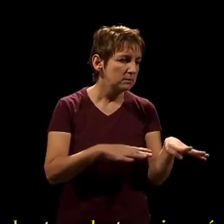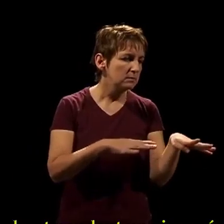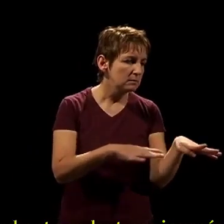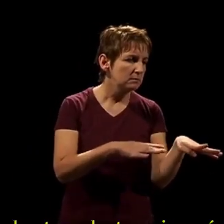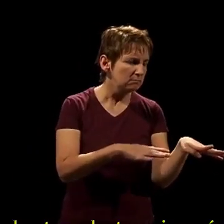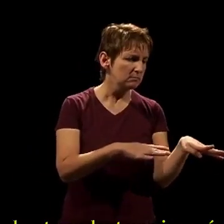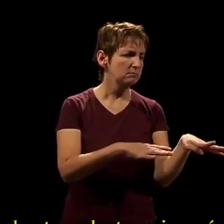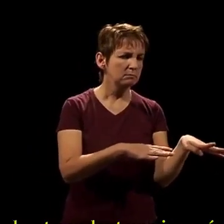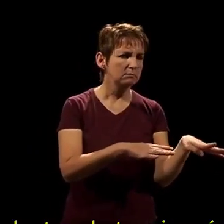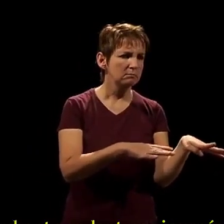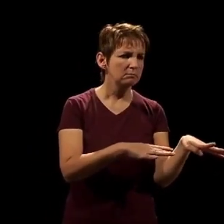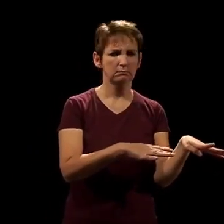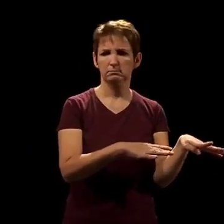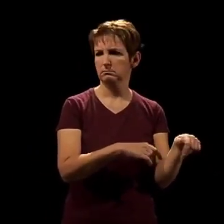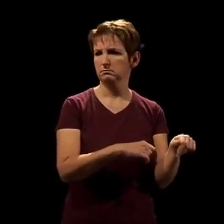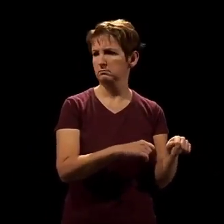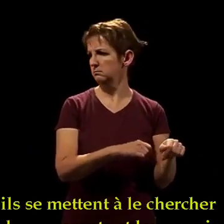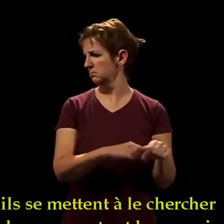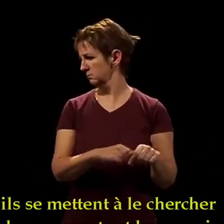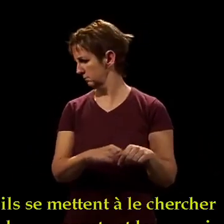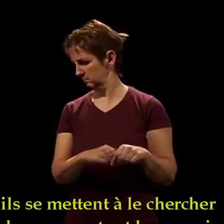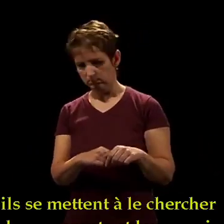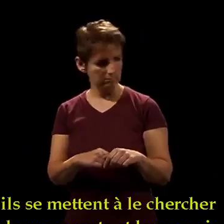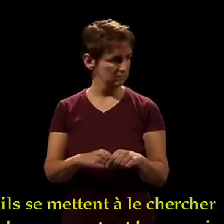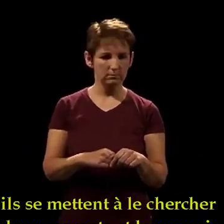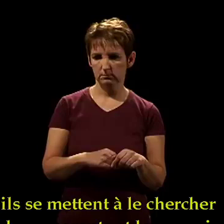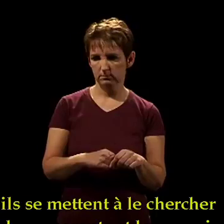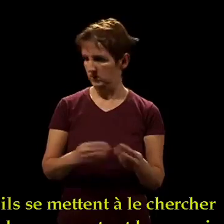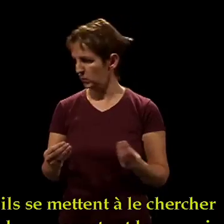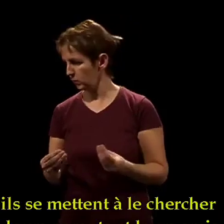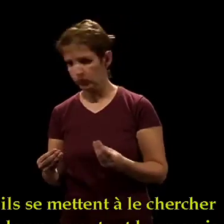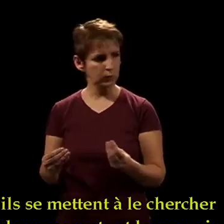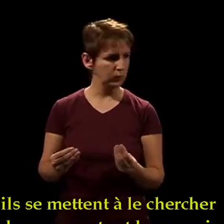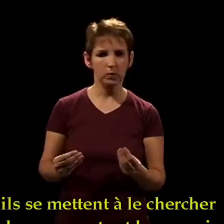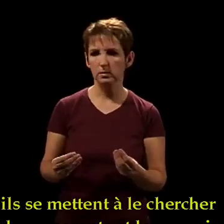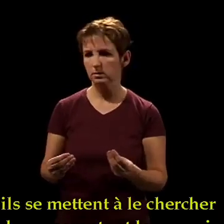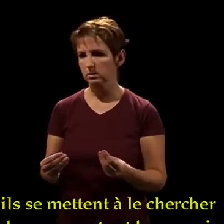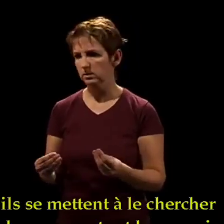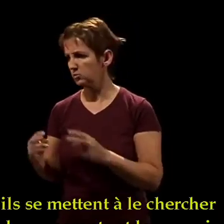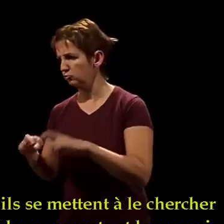journée. Puis ils se mettent à le chercher parmi leurs parents et leurs